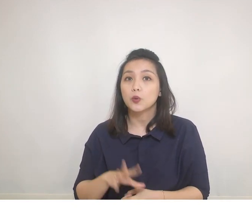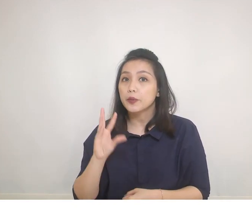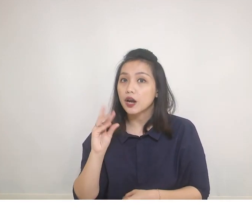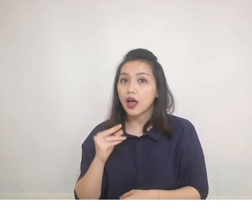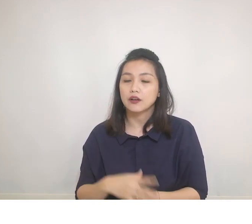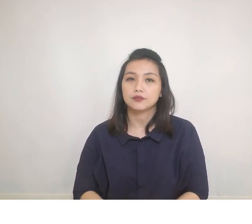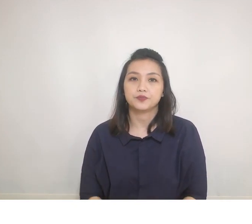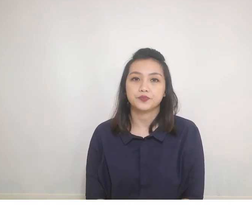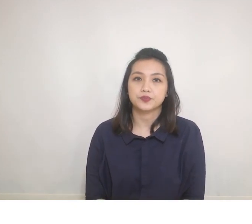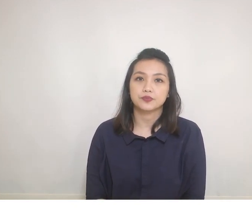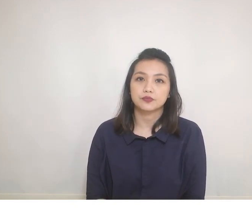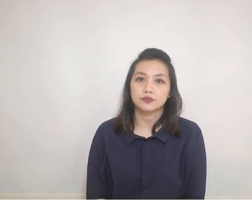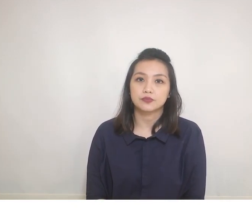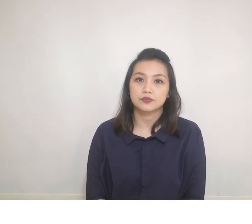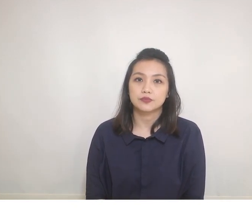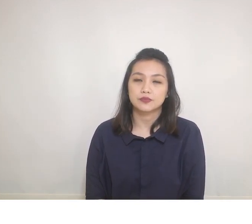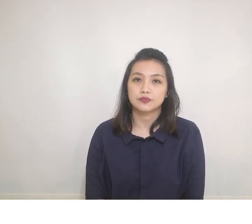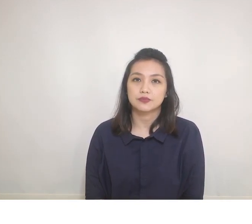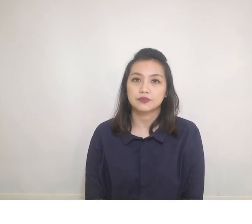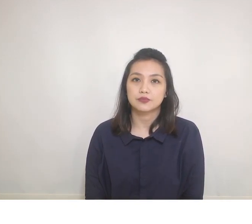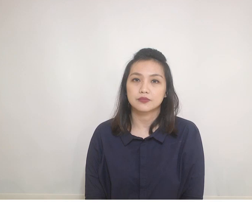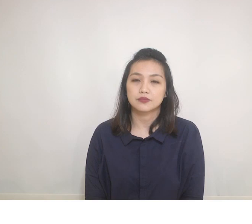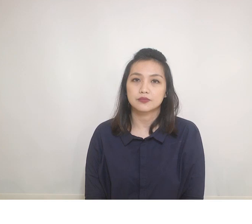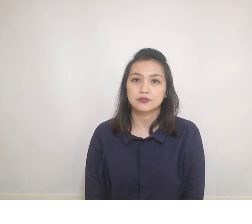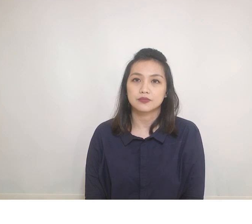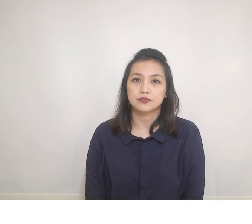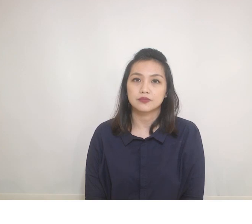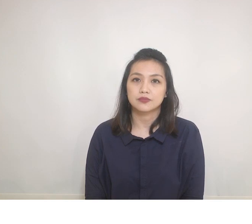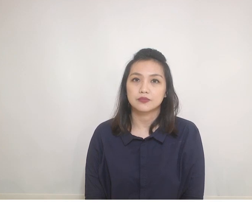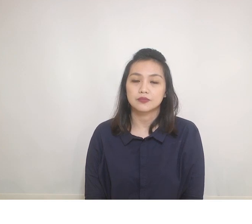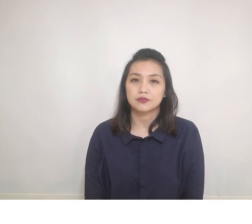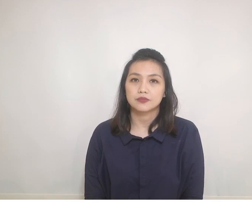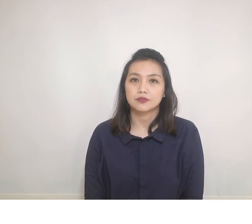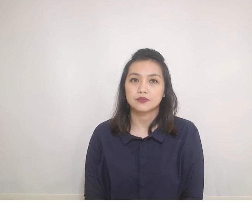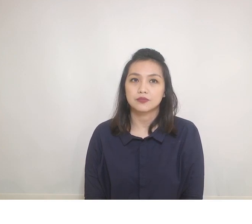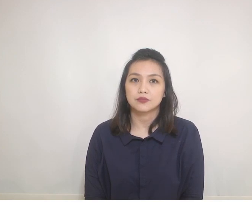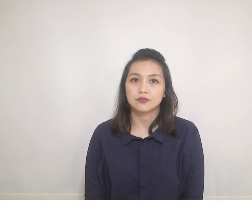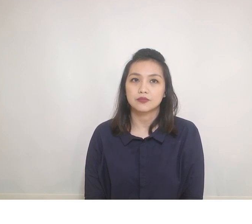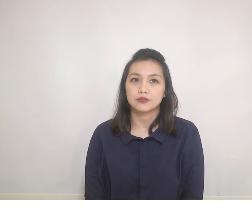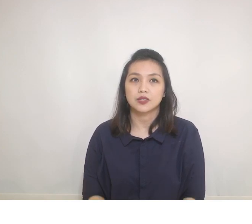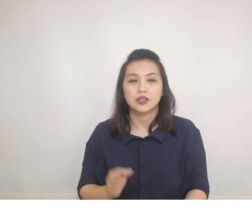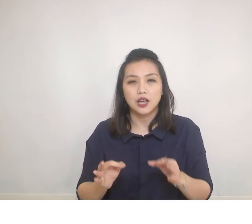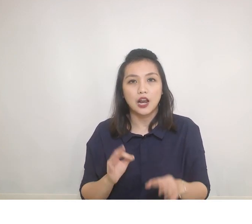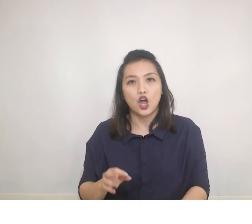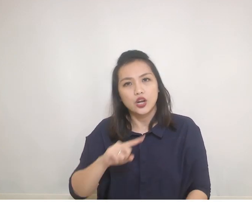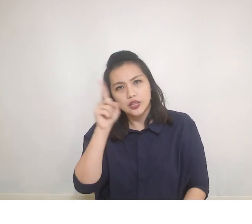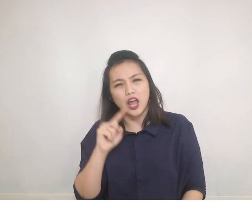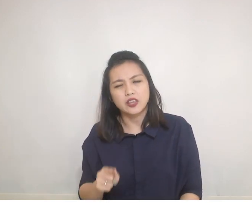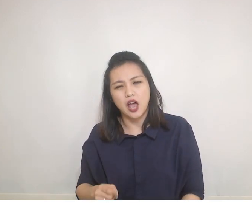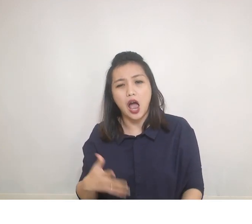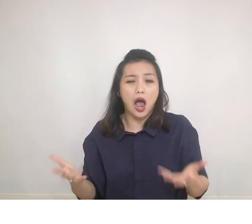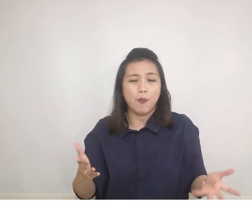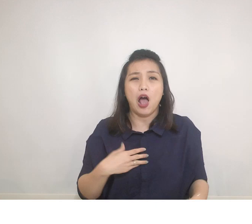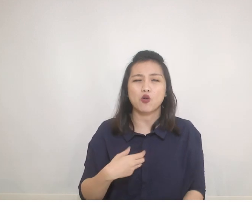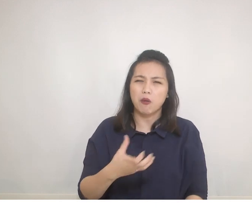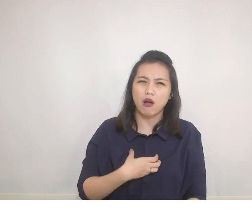saat ada acara yang mana bisa membuat saya sama istri saya ini untuk diundang sama-sama di sana dengan CGL yang lain,